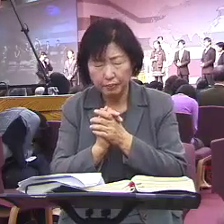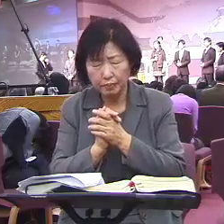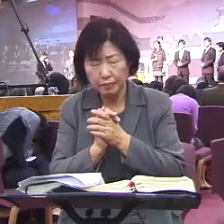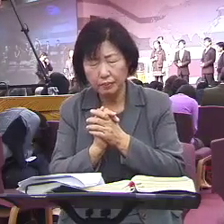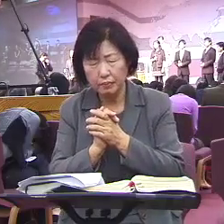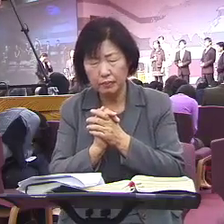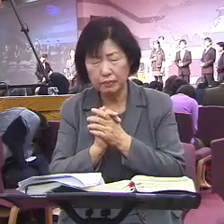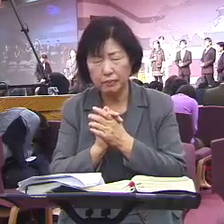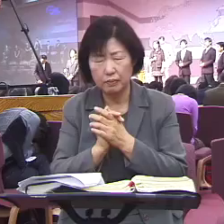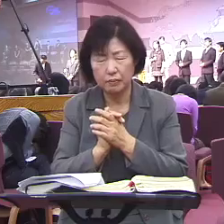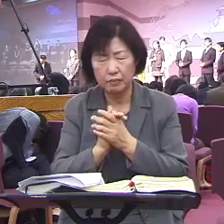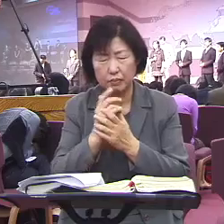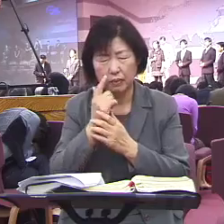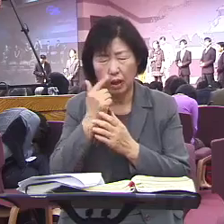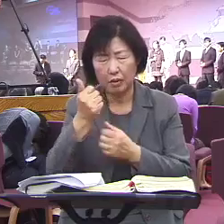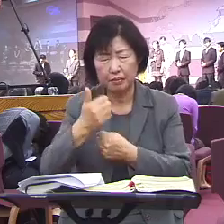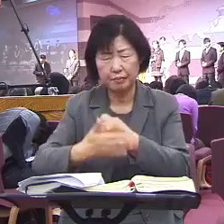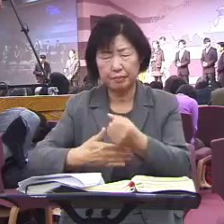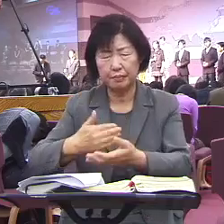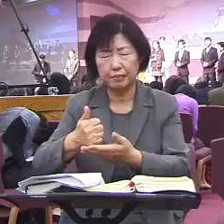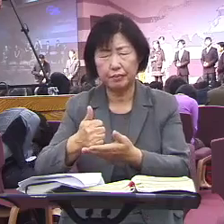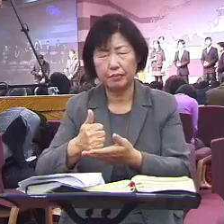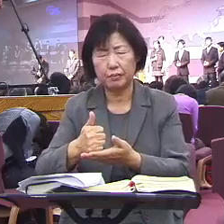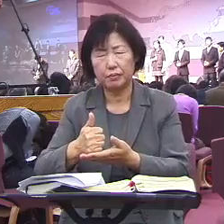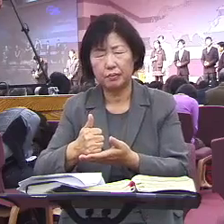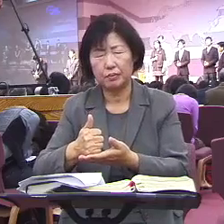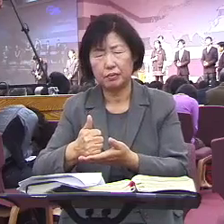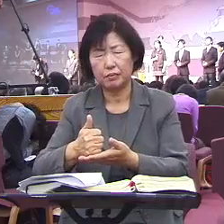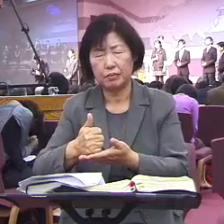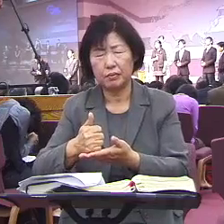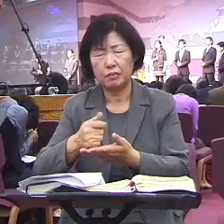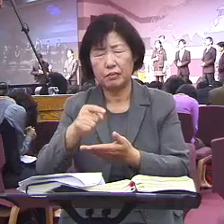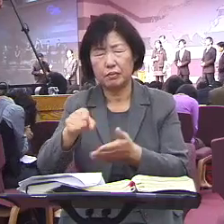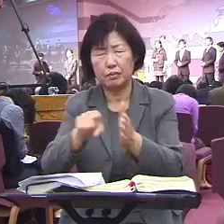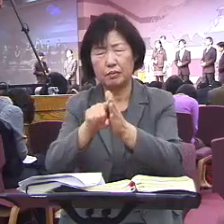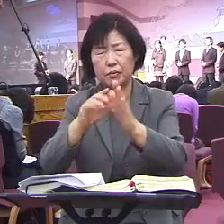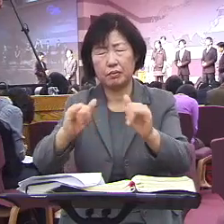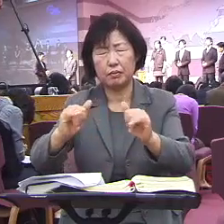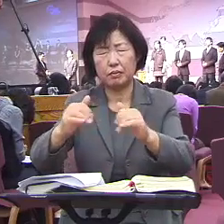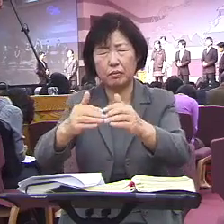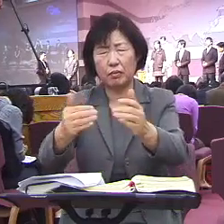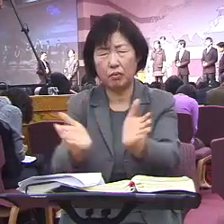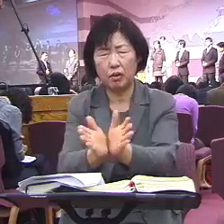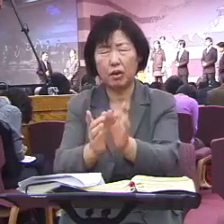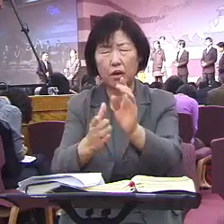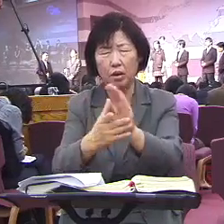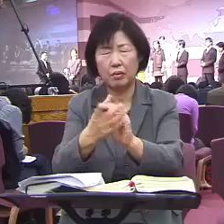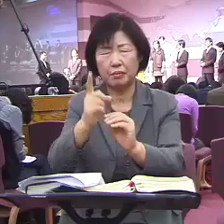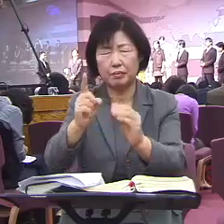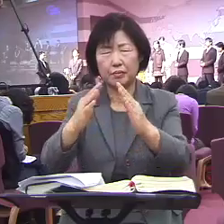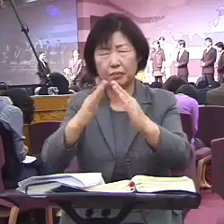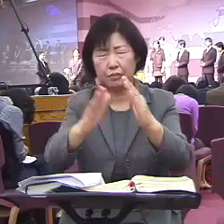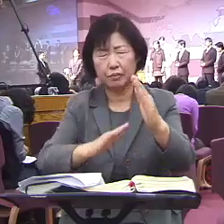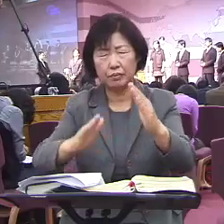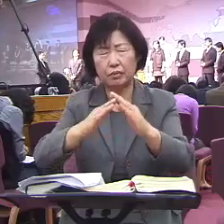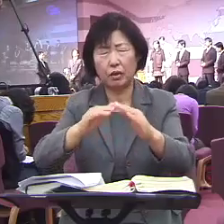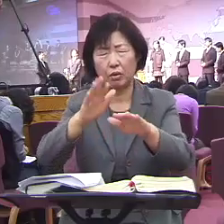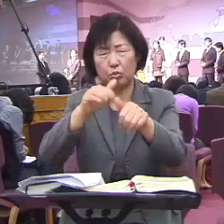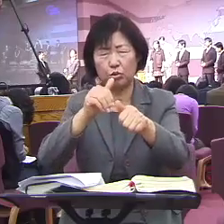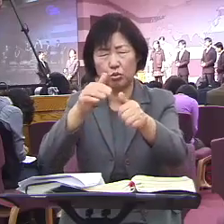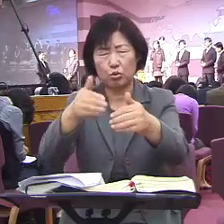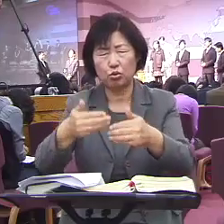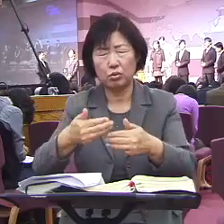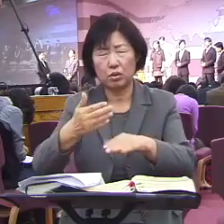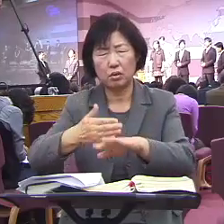사랑합니다. 아버지 하나님, 여기 믿음의 공동체 한 식구로 우리를